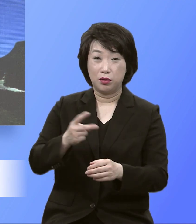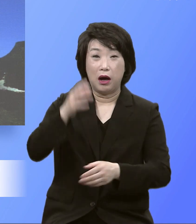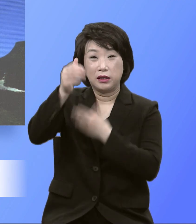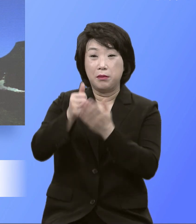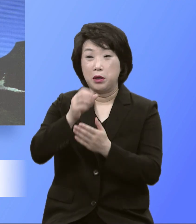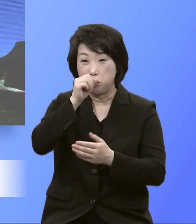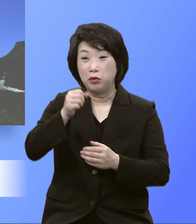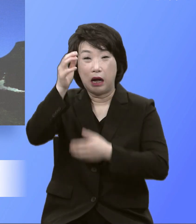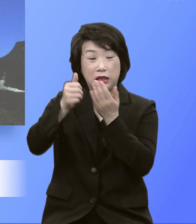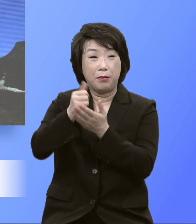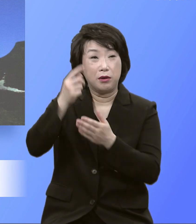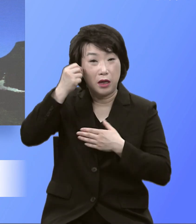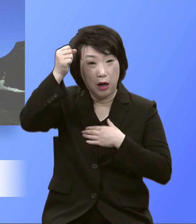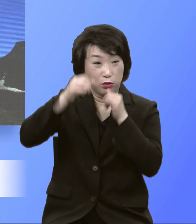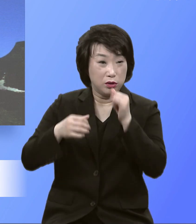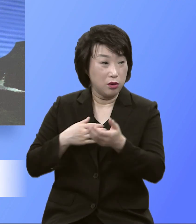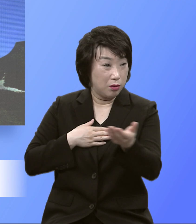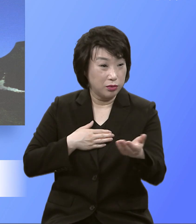그리고